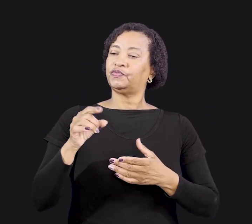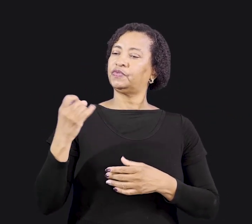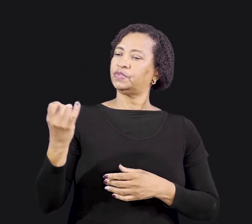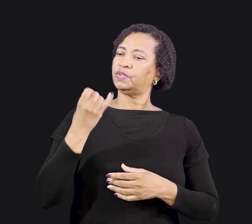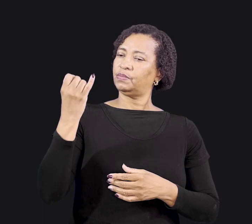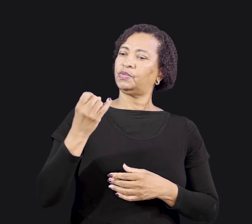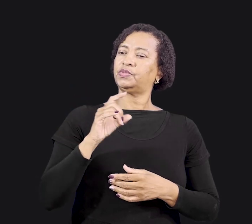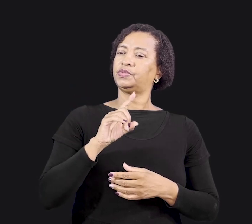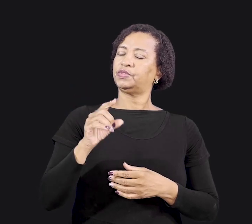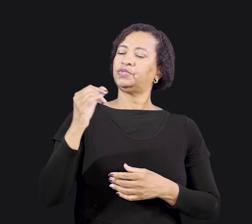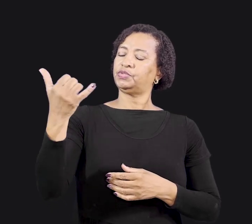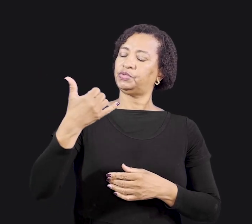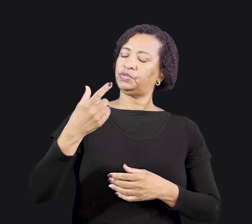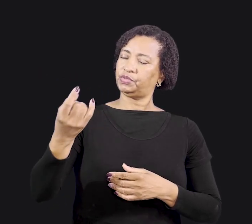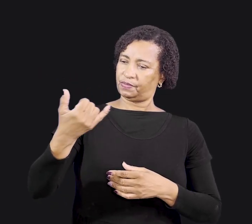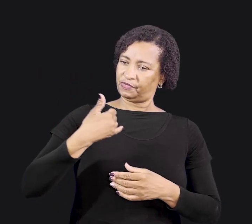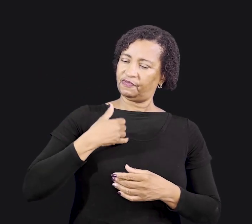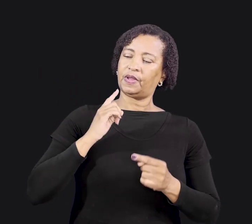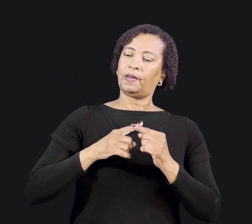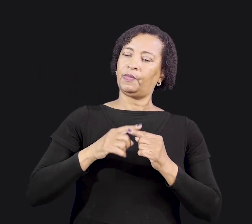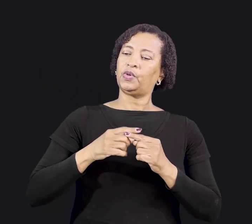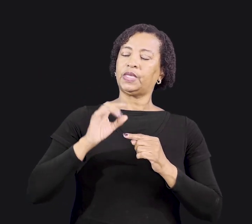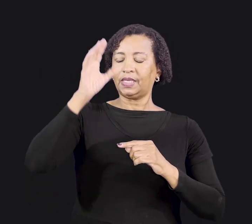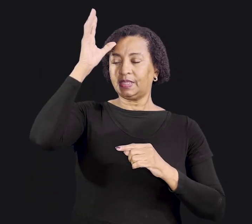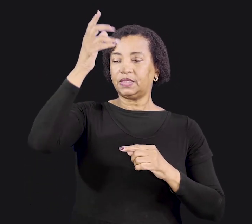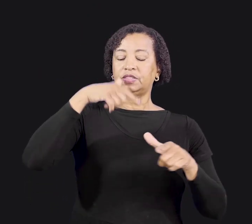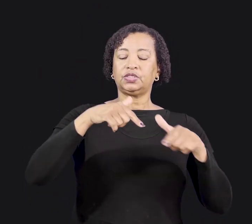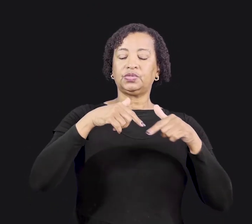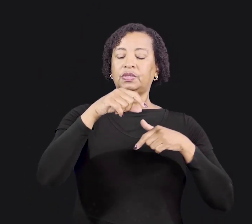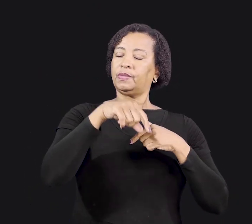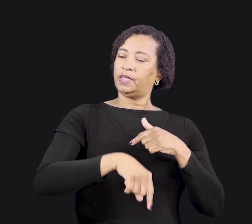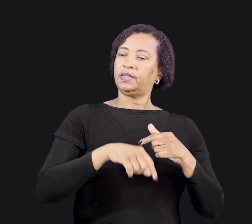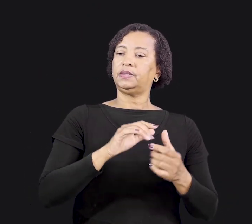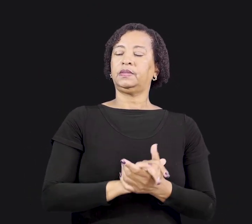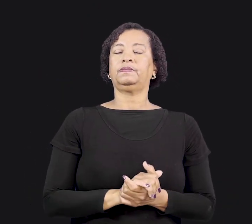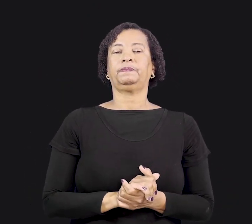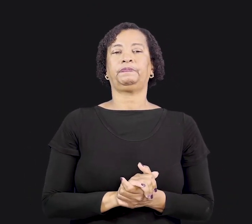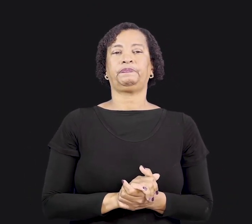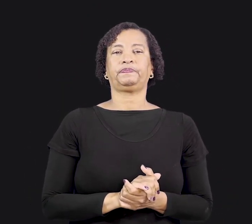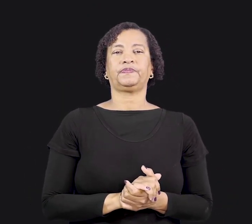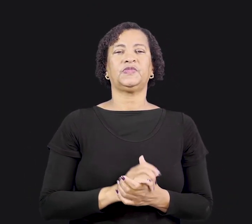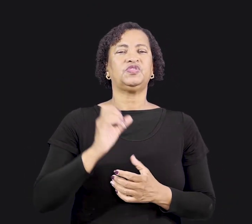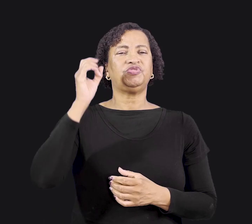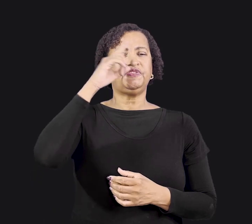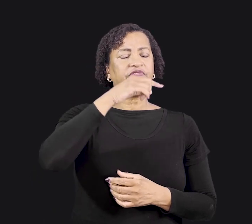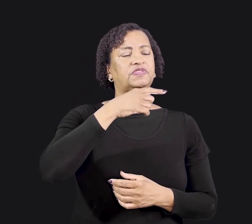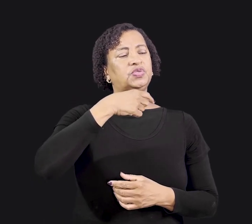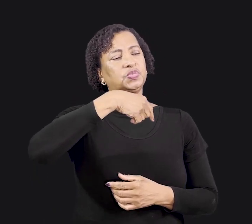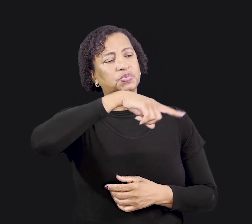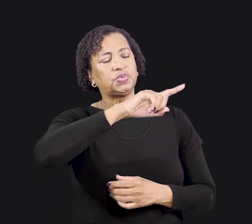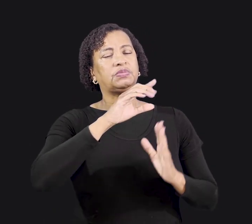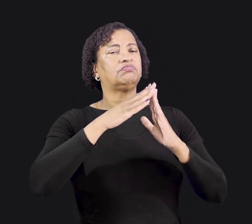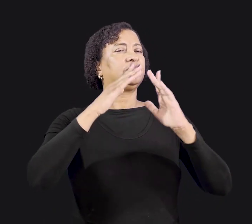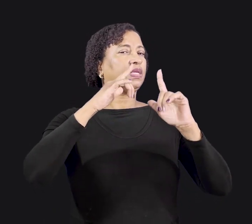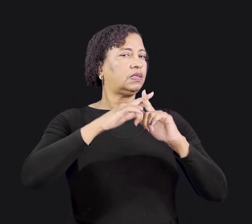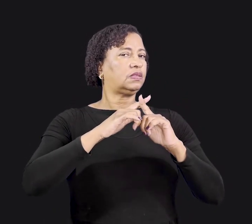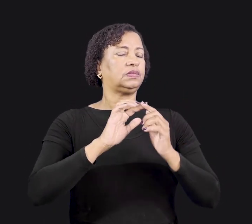se importa de me dizer por que decidiu vir trabalhar aqui?" Ele raramente ia à igreja. O